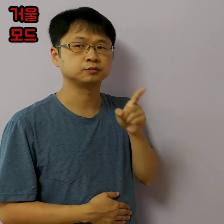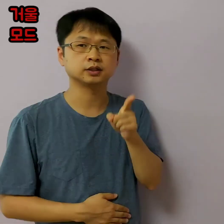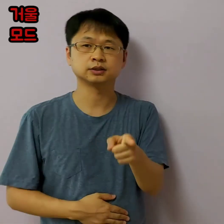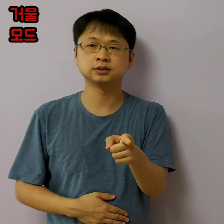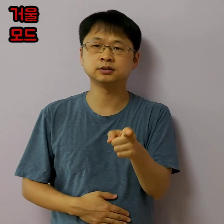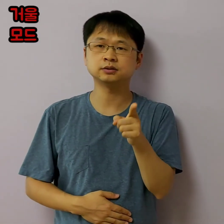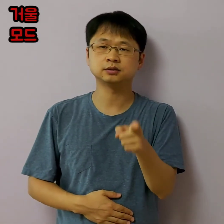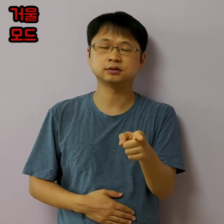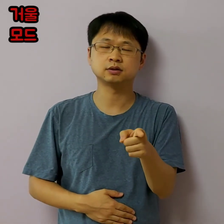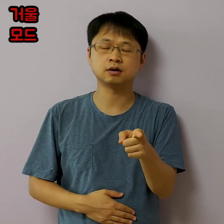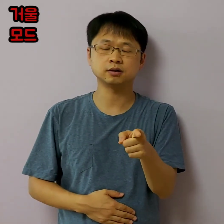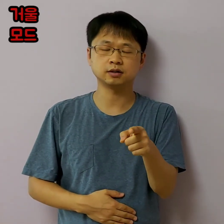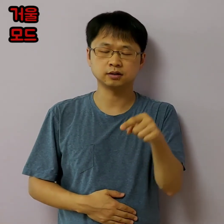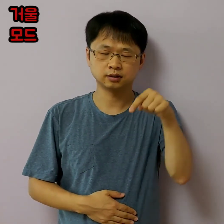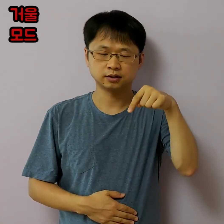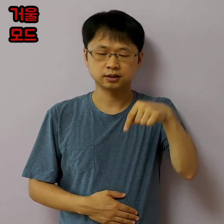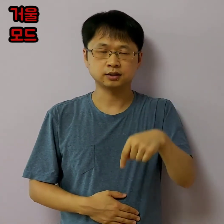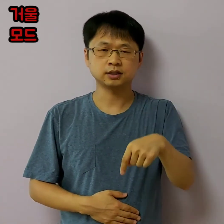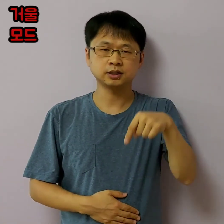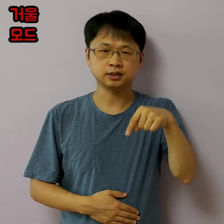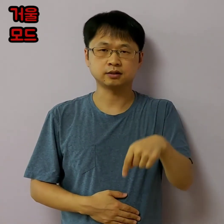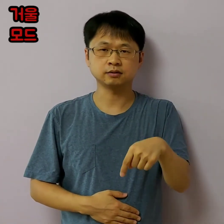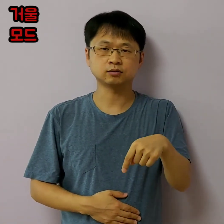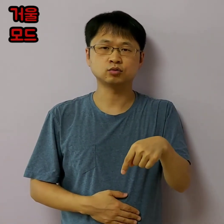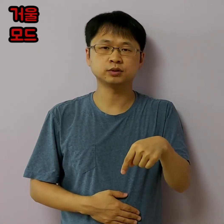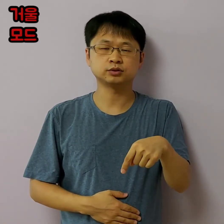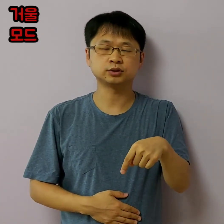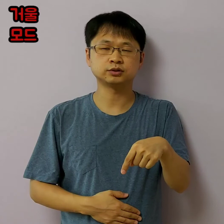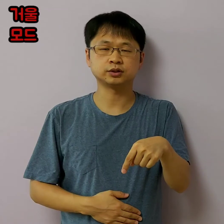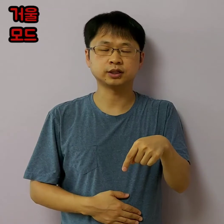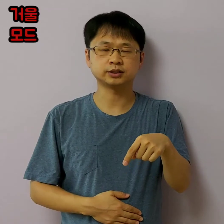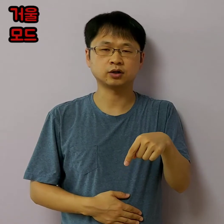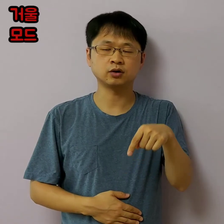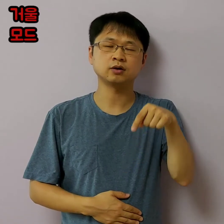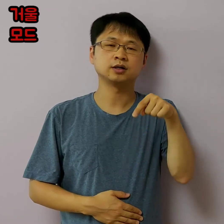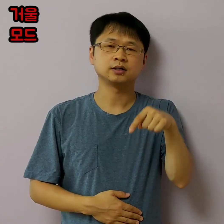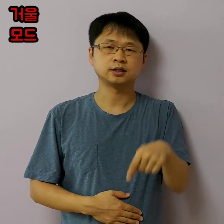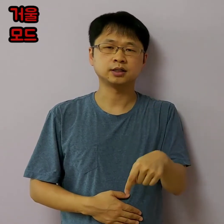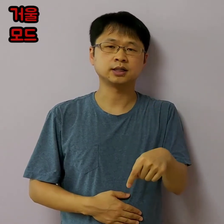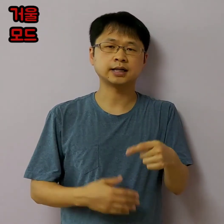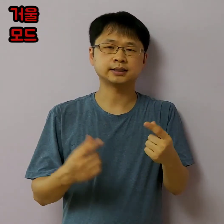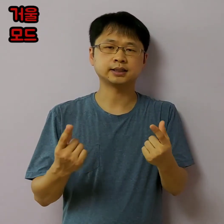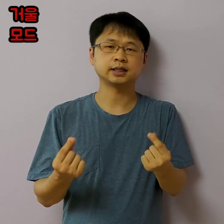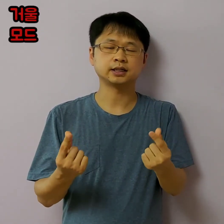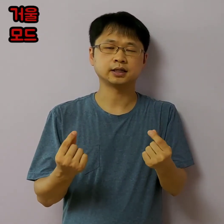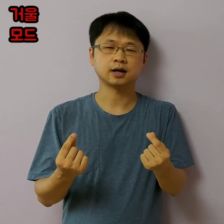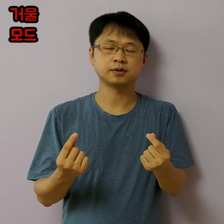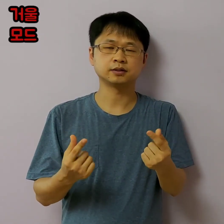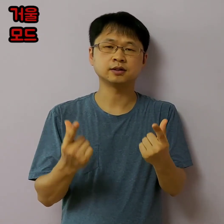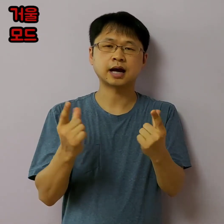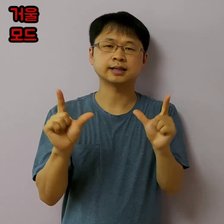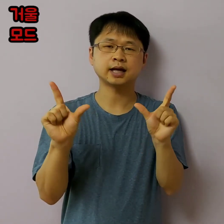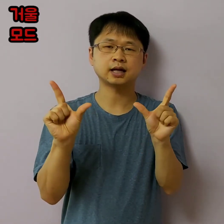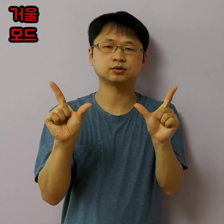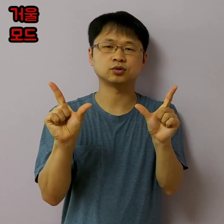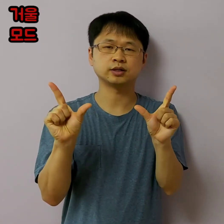주시면 그것 이것 구분해 주실 수 있겠죠. 이 같이 하면은 같다라는 수어